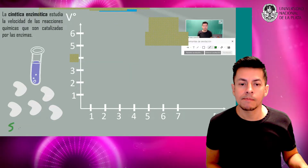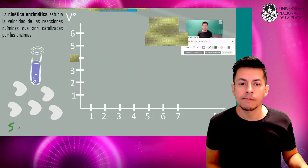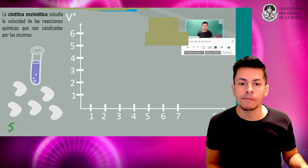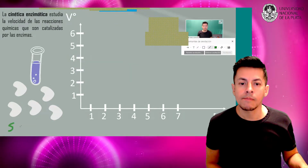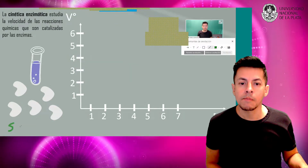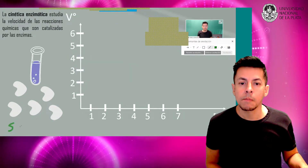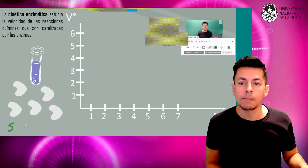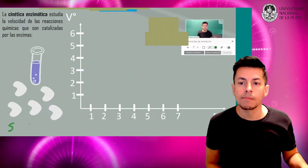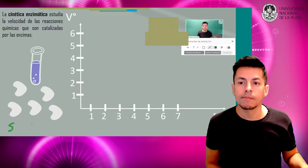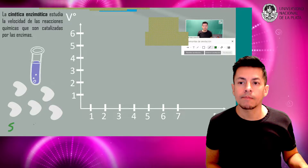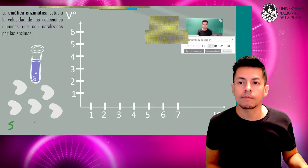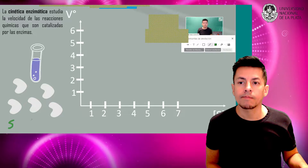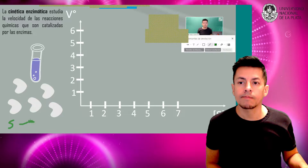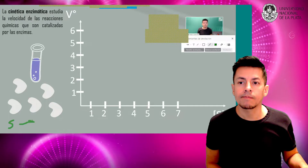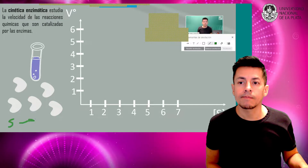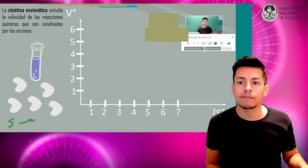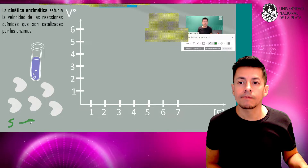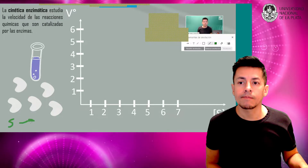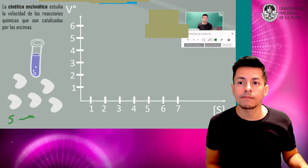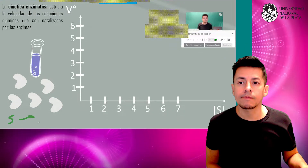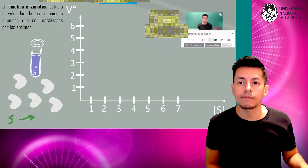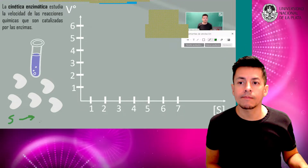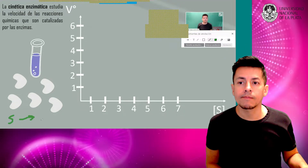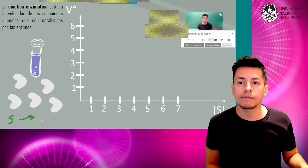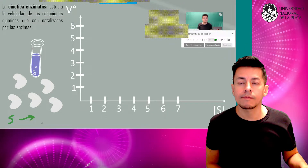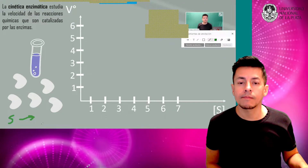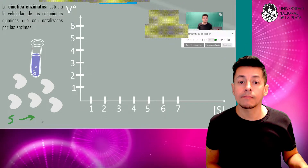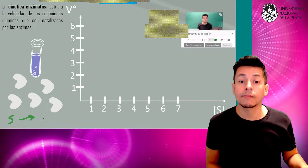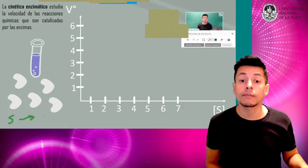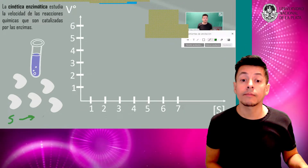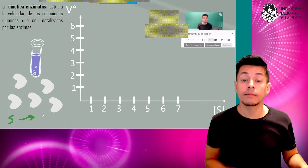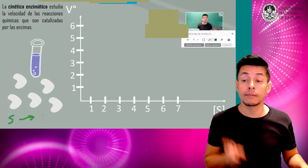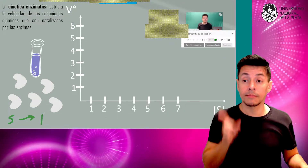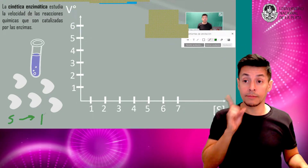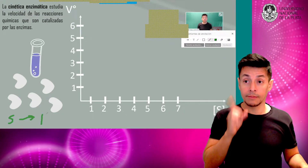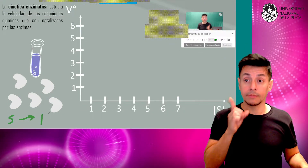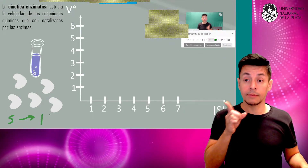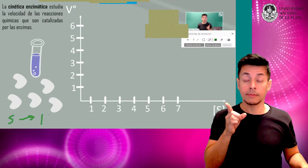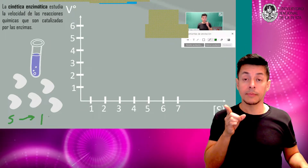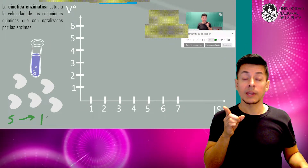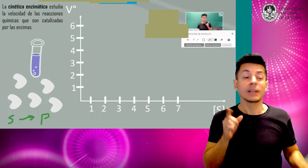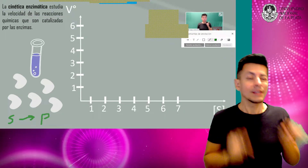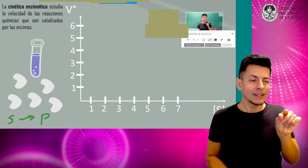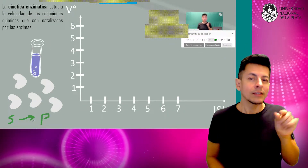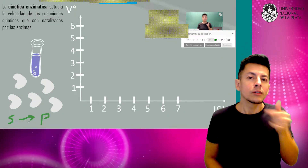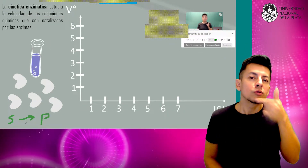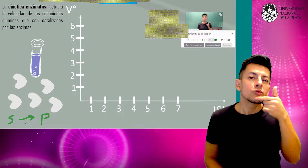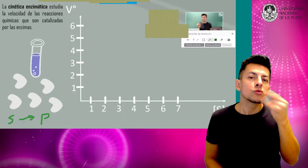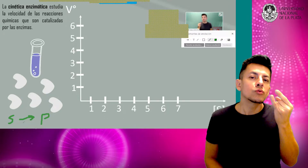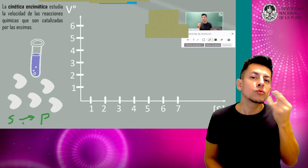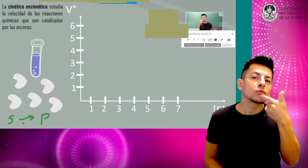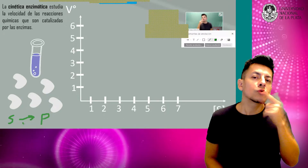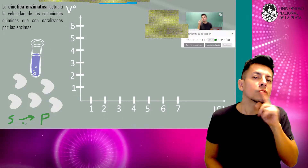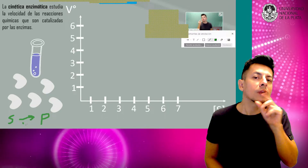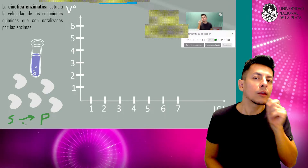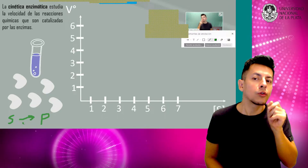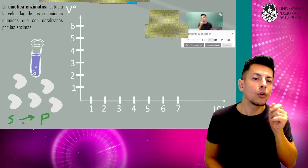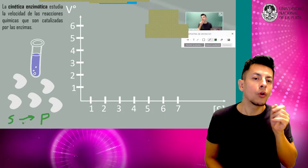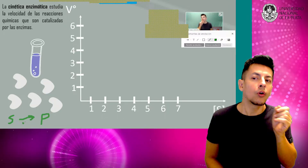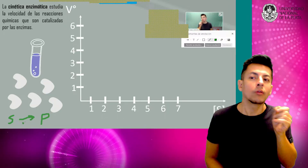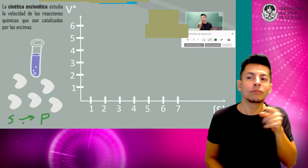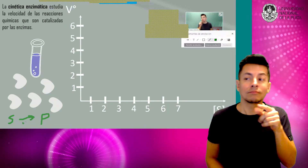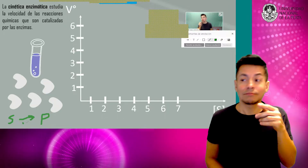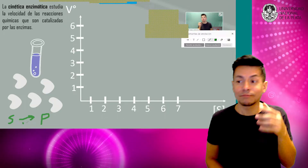El sustrato va a ser transformado en producto gracias a la